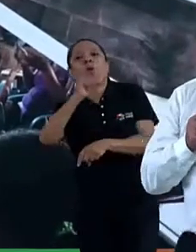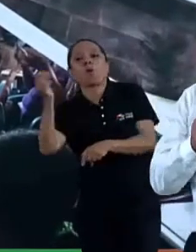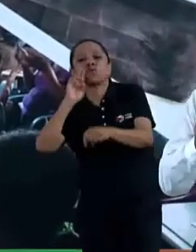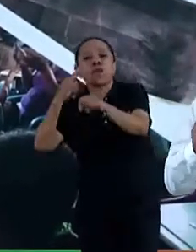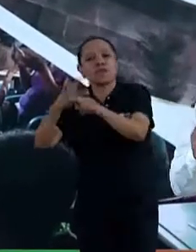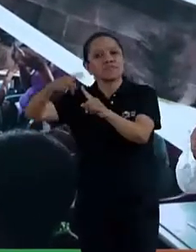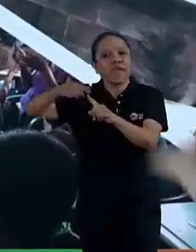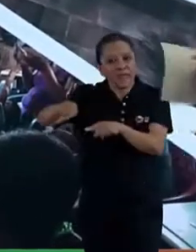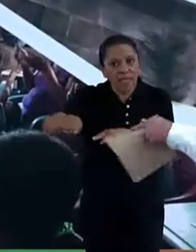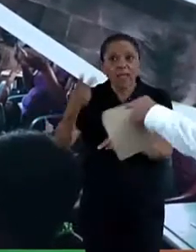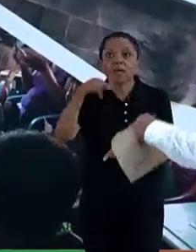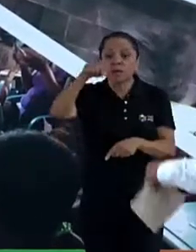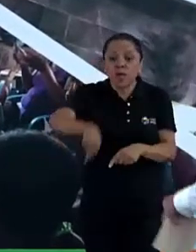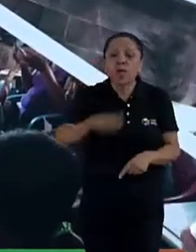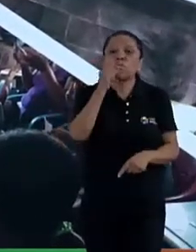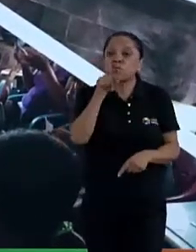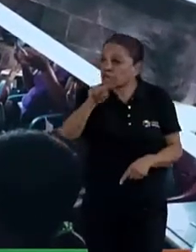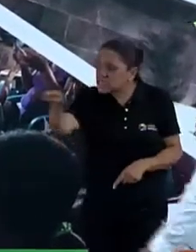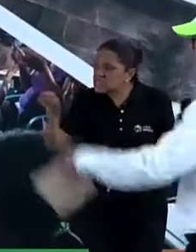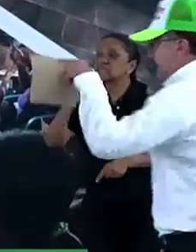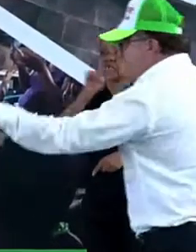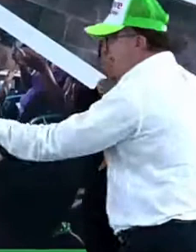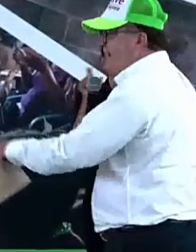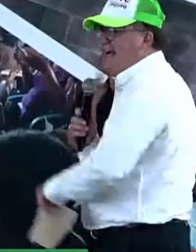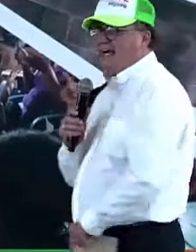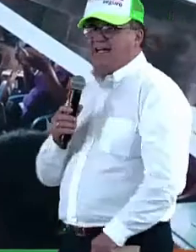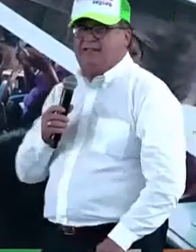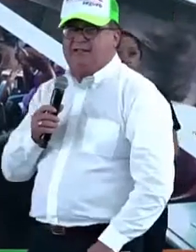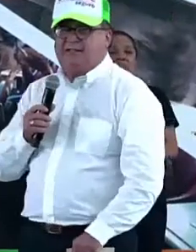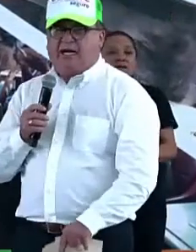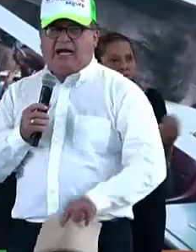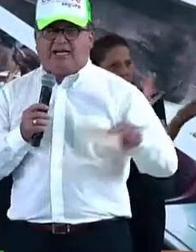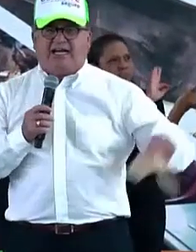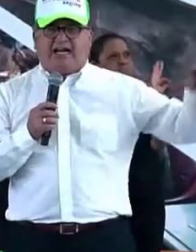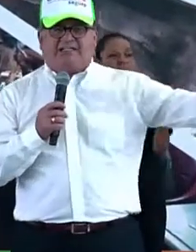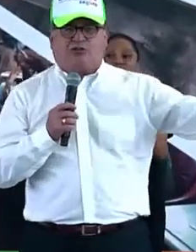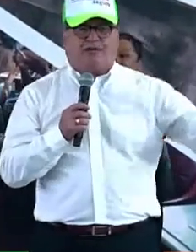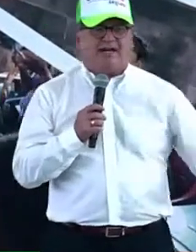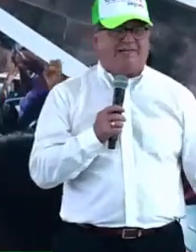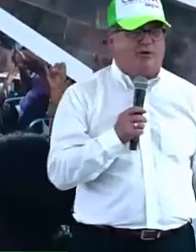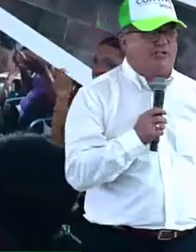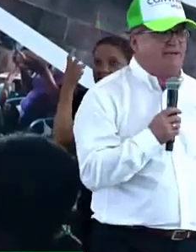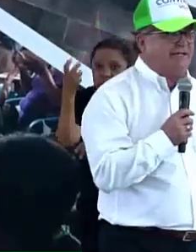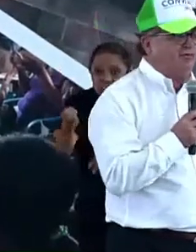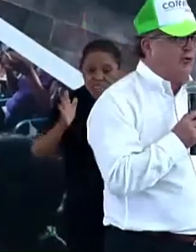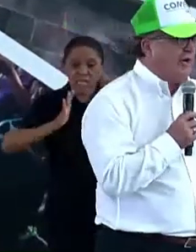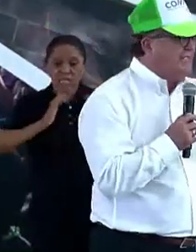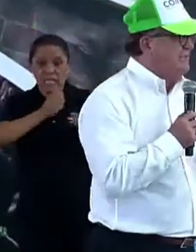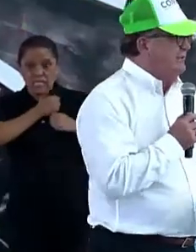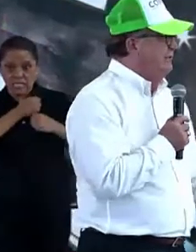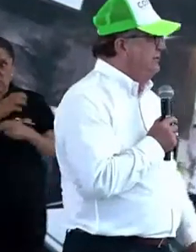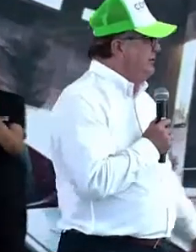En cambio, nuestra policía es policía profesional y es la que da la cara. Aquí al ejército mexicano lo respetamos